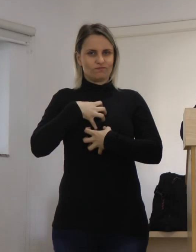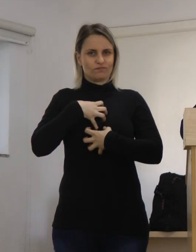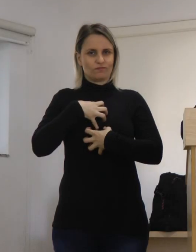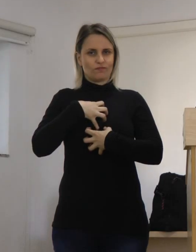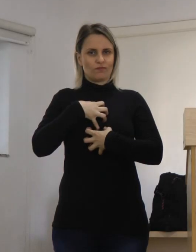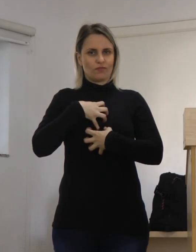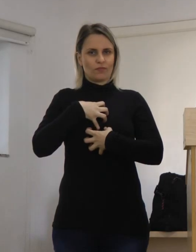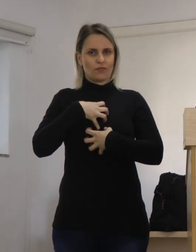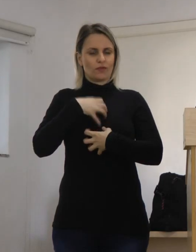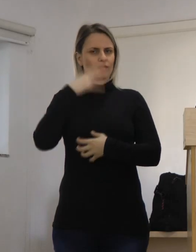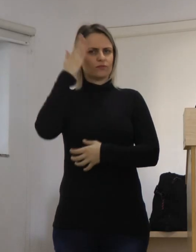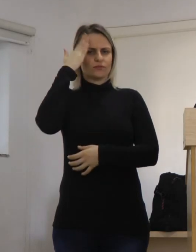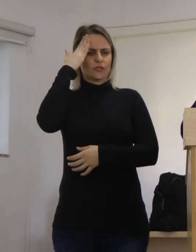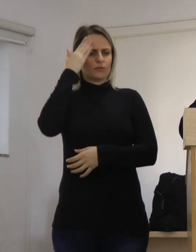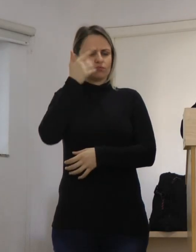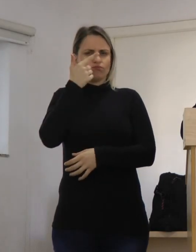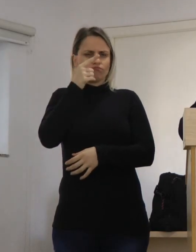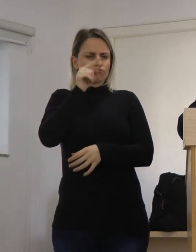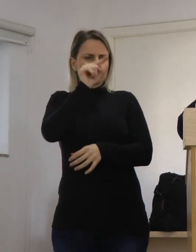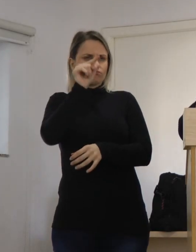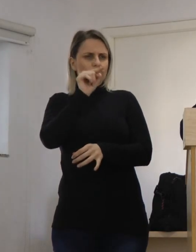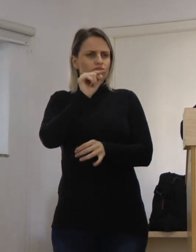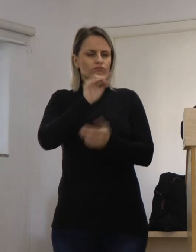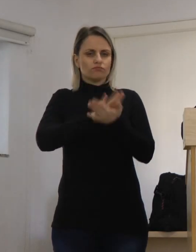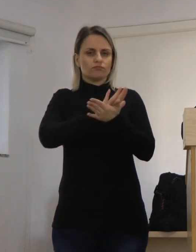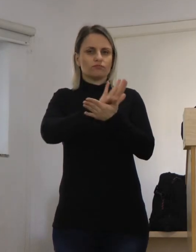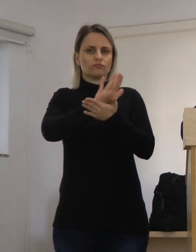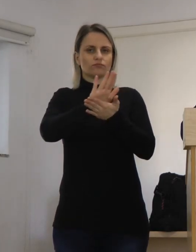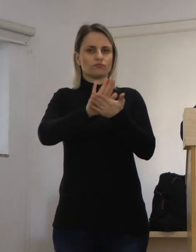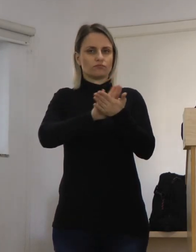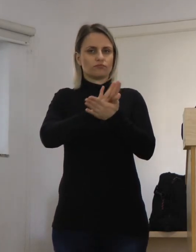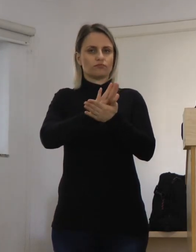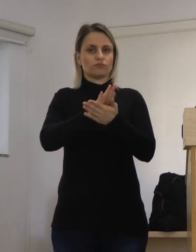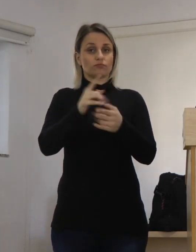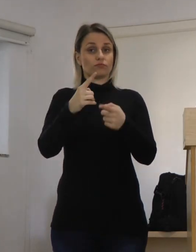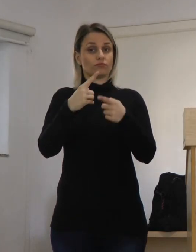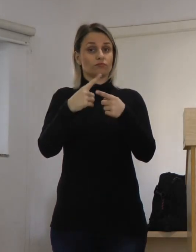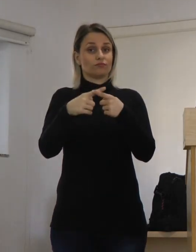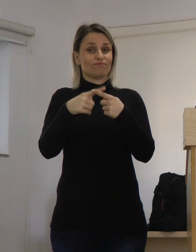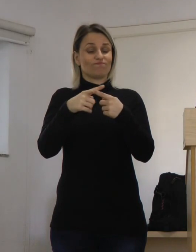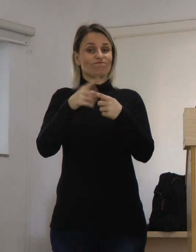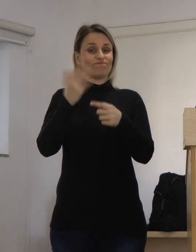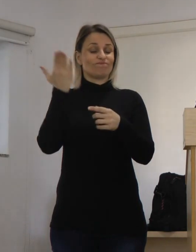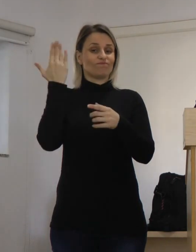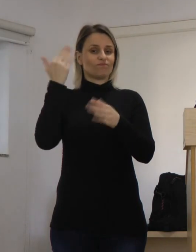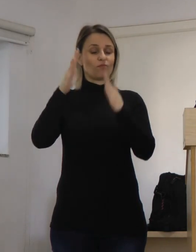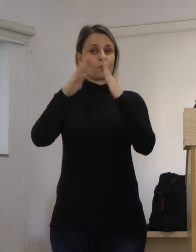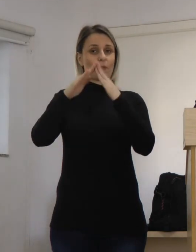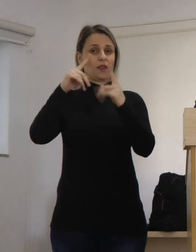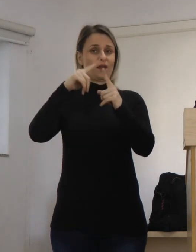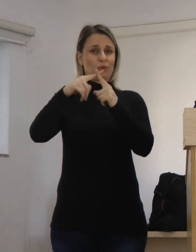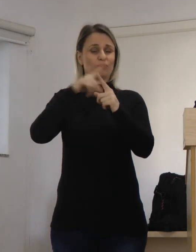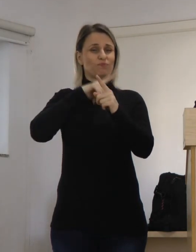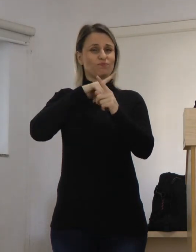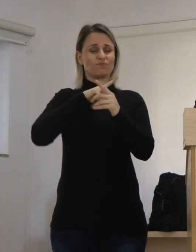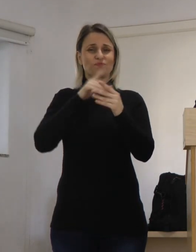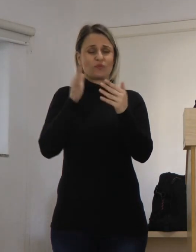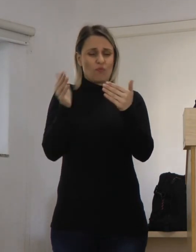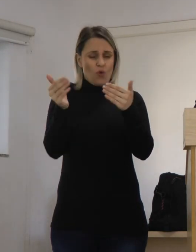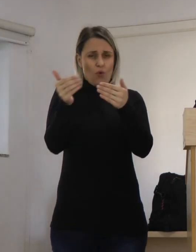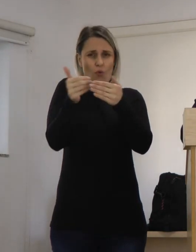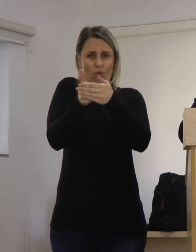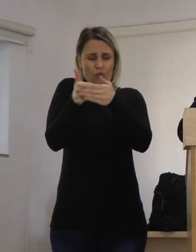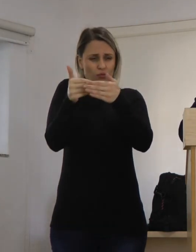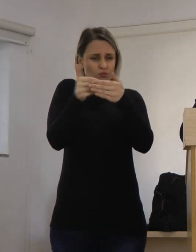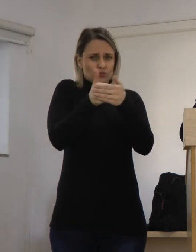Indubitavelmente, sem dúvidas, o sacerdócio muita vez impregnou o horizonte cristão de nuvens sombrias,